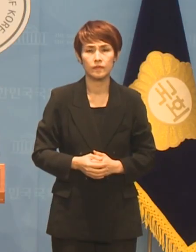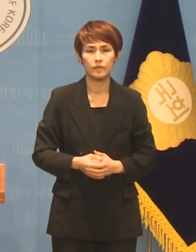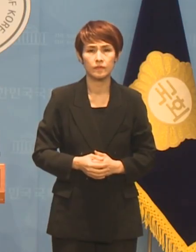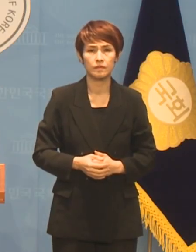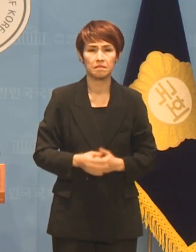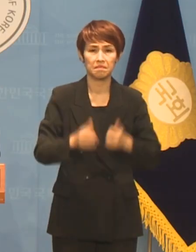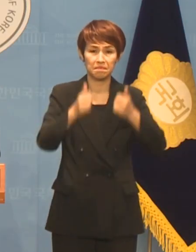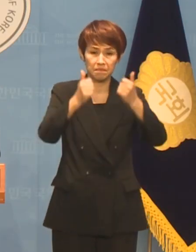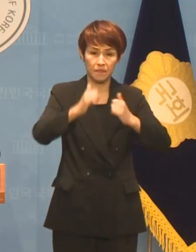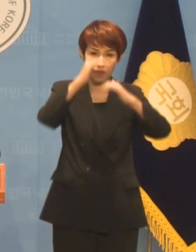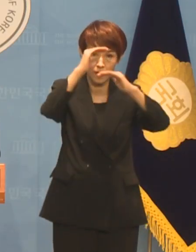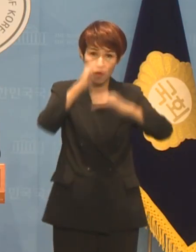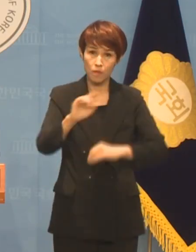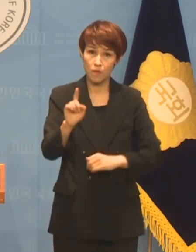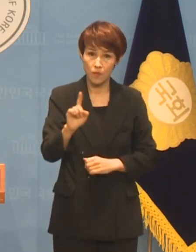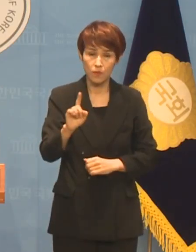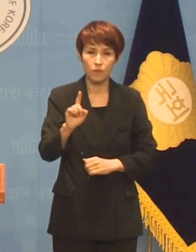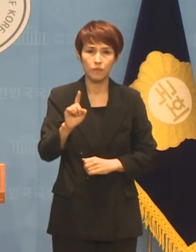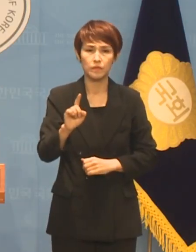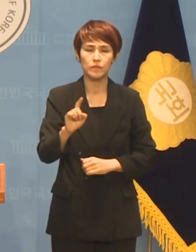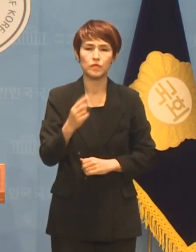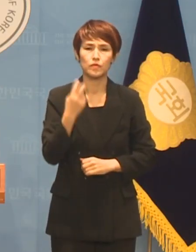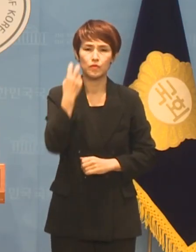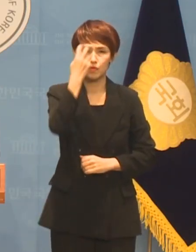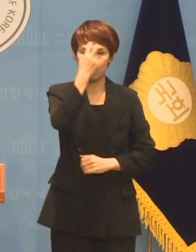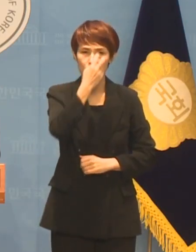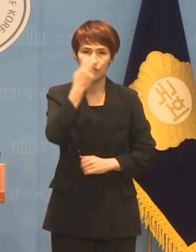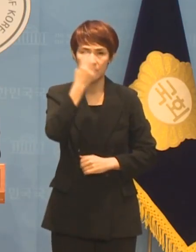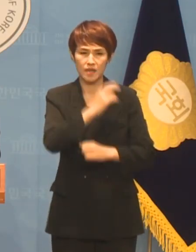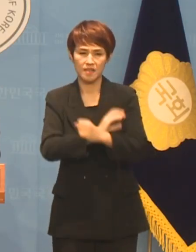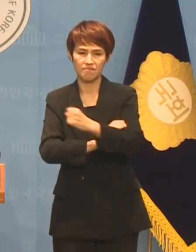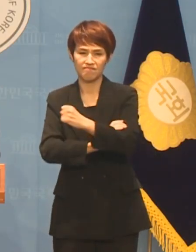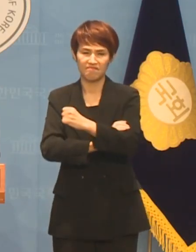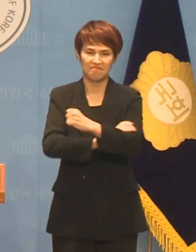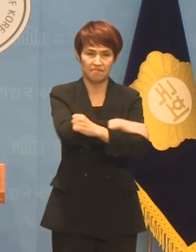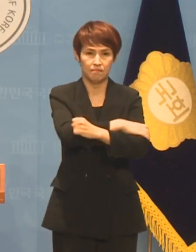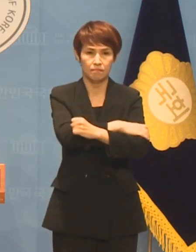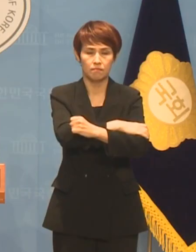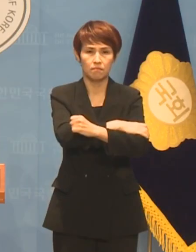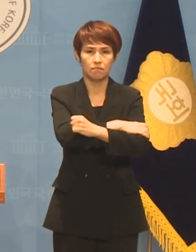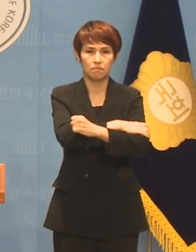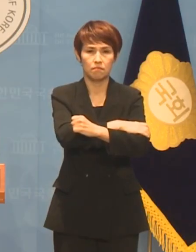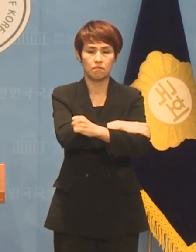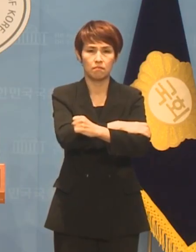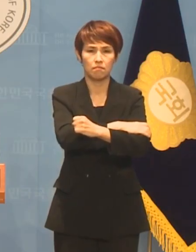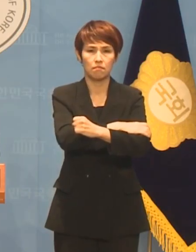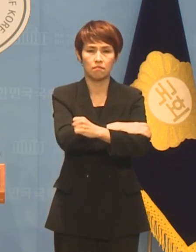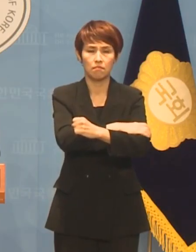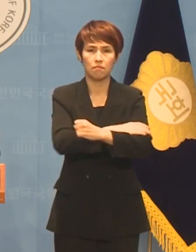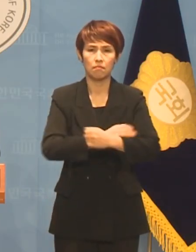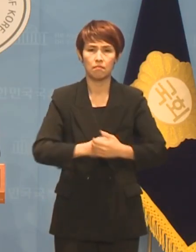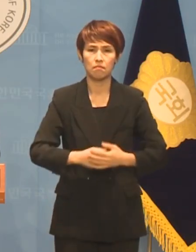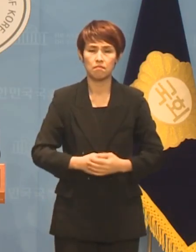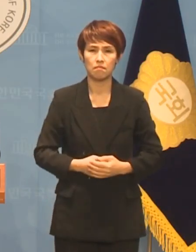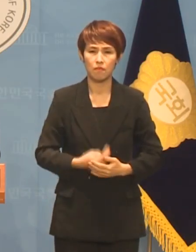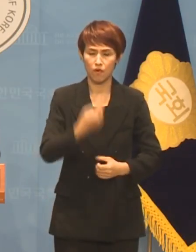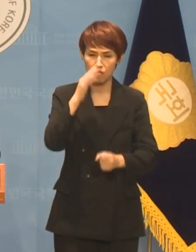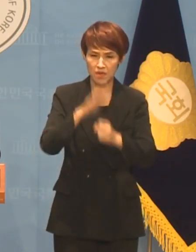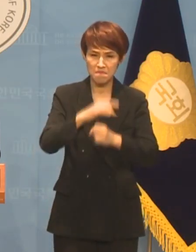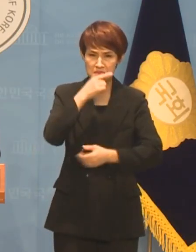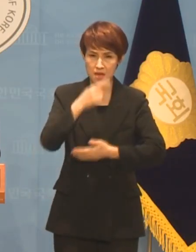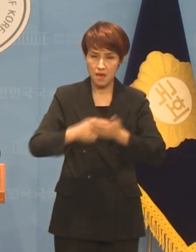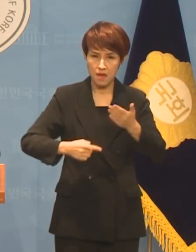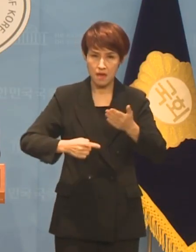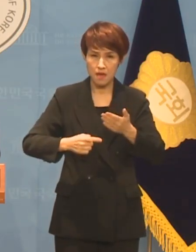판결에 따르면 수사 권력을 남용하여 아무리 억울한 피해자를 만들어도